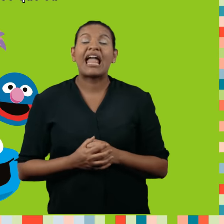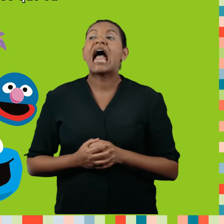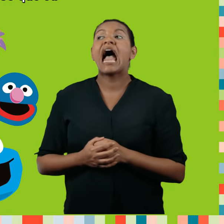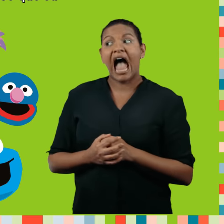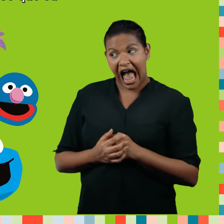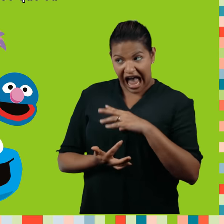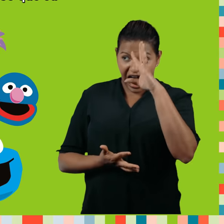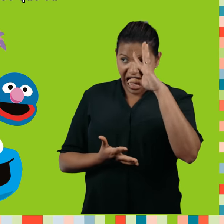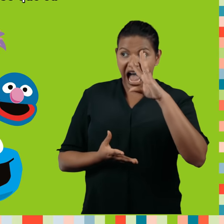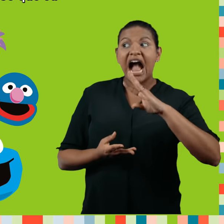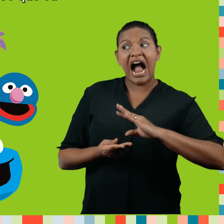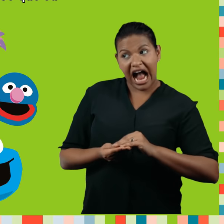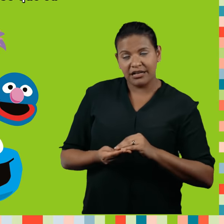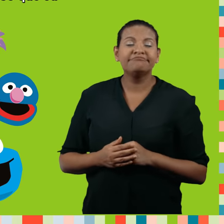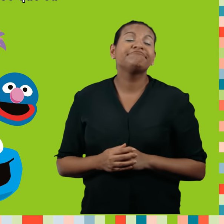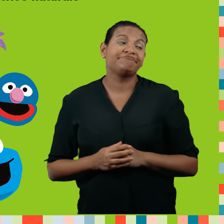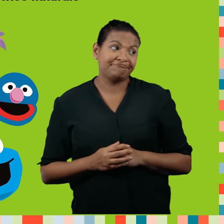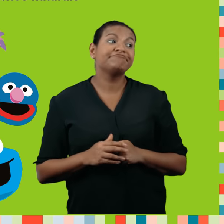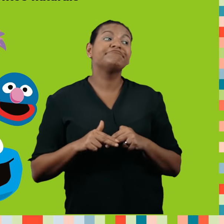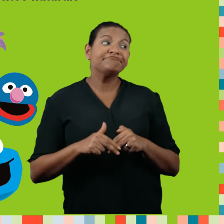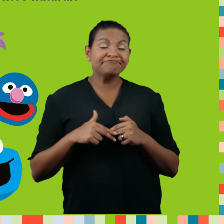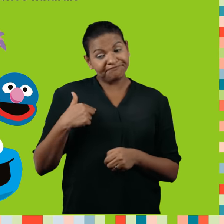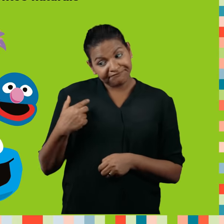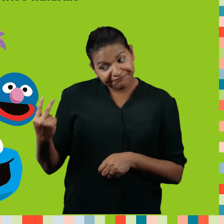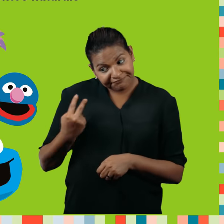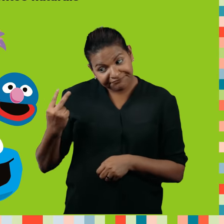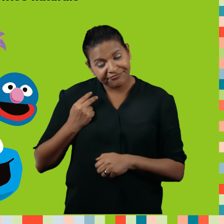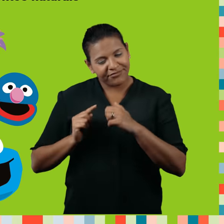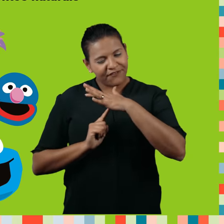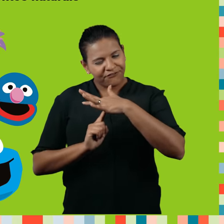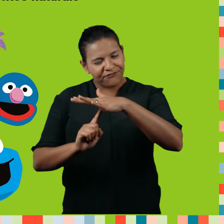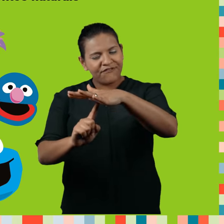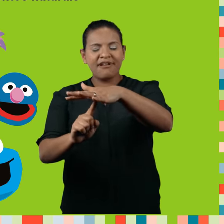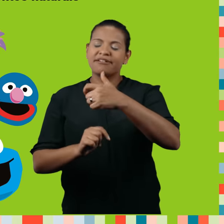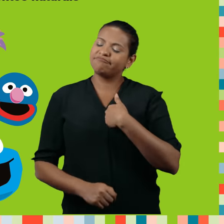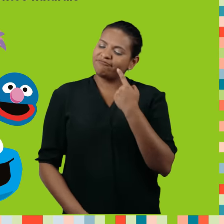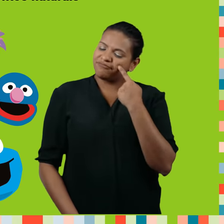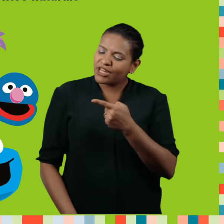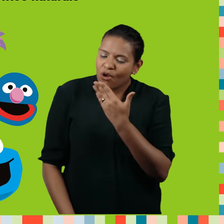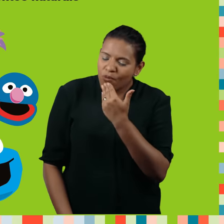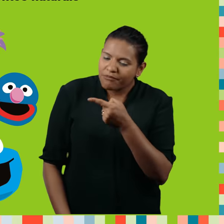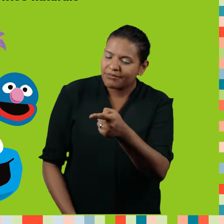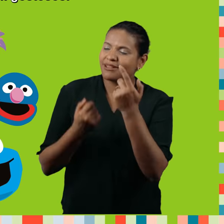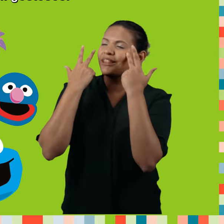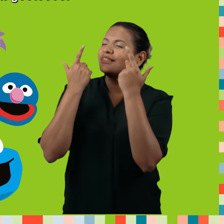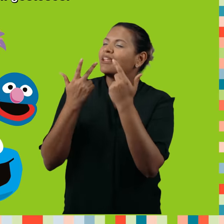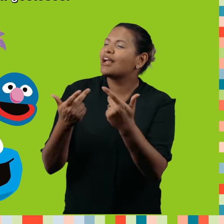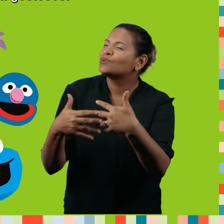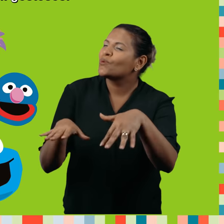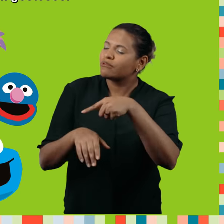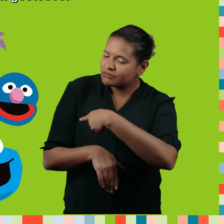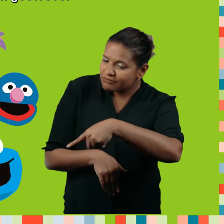quando. Por isso que eu e o Come Come viemos na feira, pra pegar alimentos naturais que também